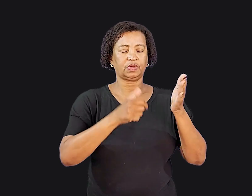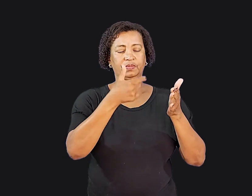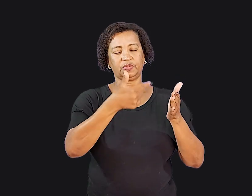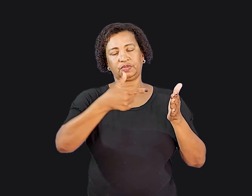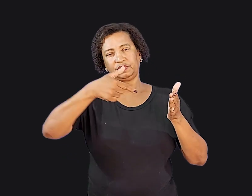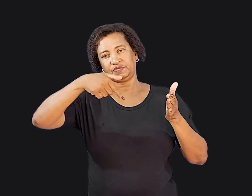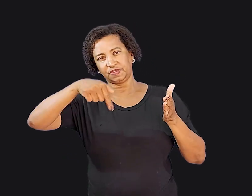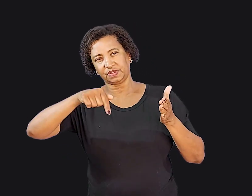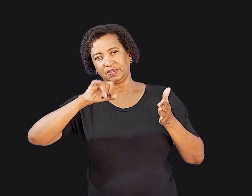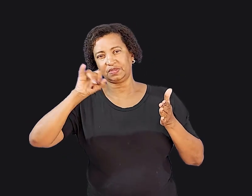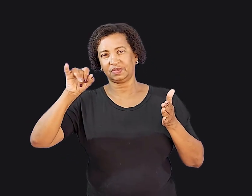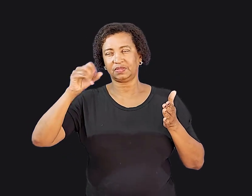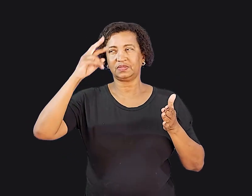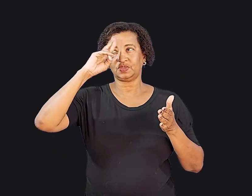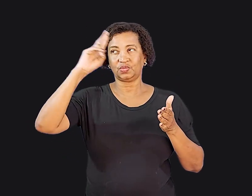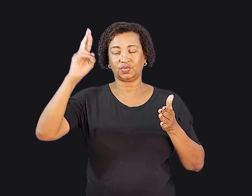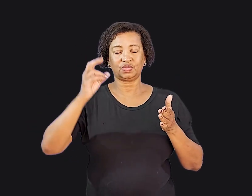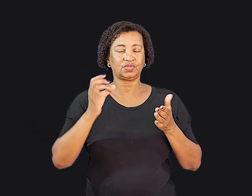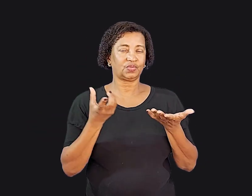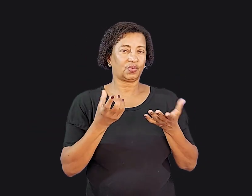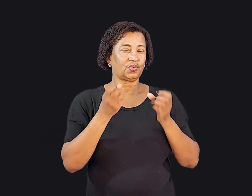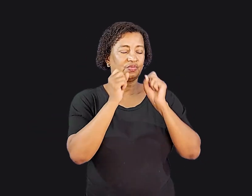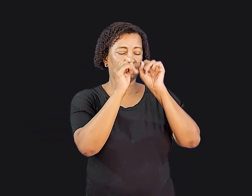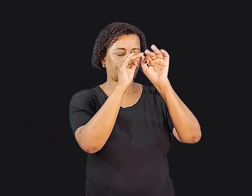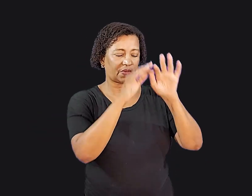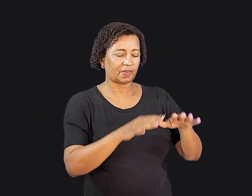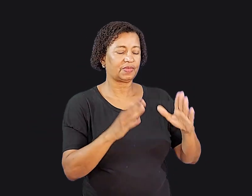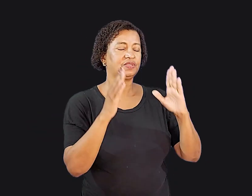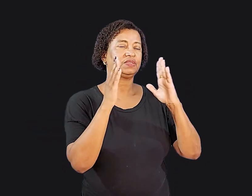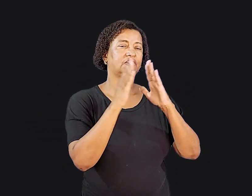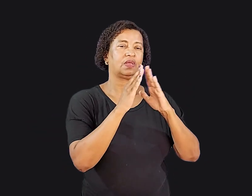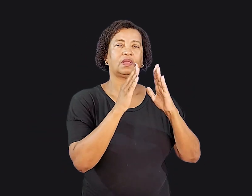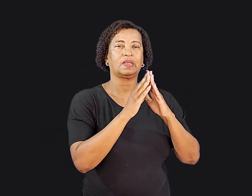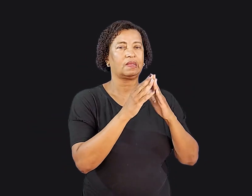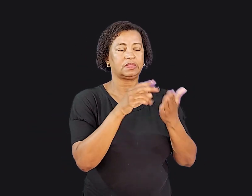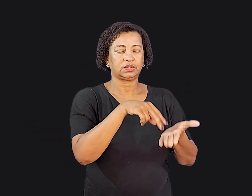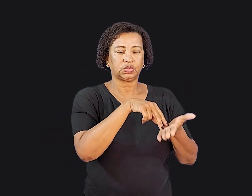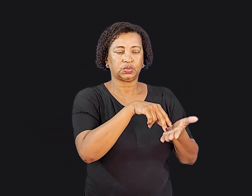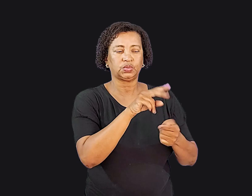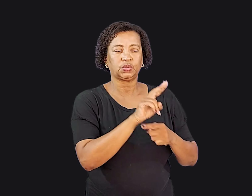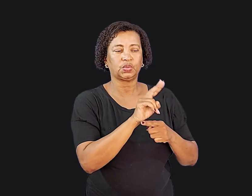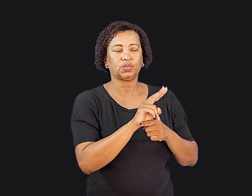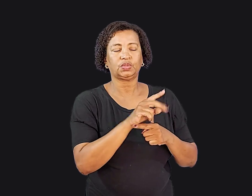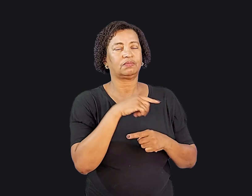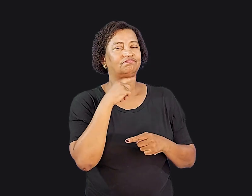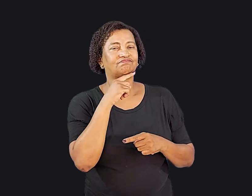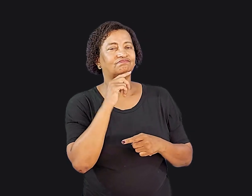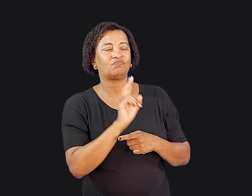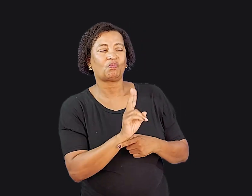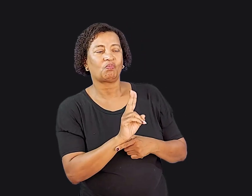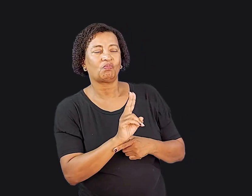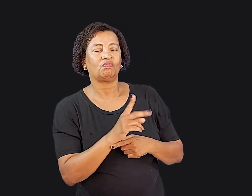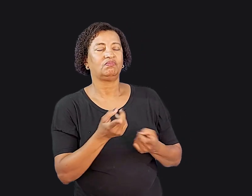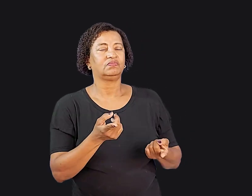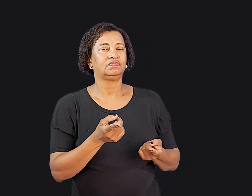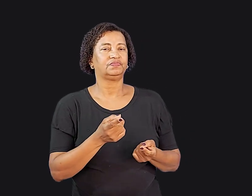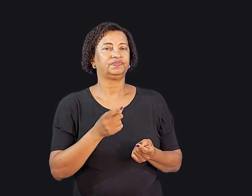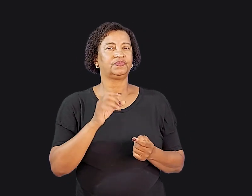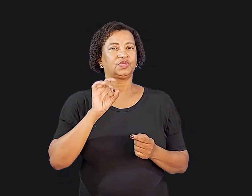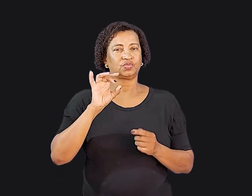for o Senhor o construtor da casa, será inútil a sentinela montar guarda. Só Deus pode construir uma família. Não há como